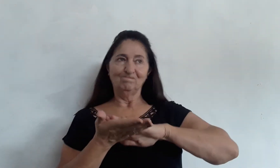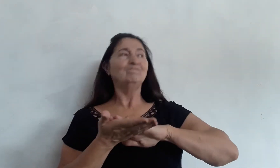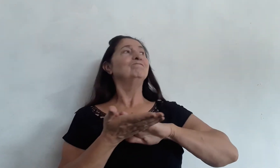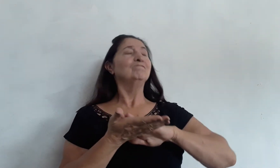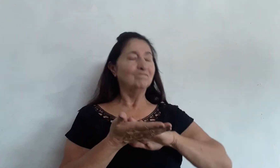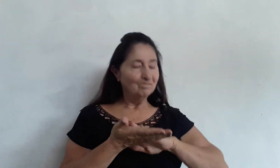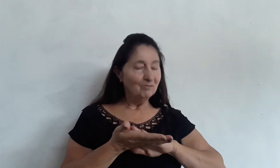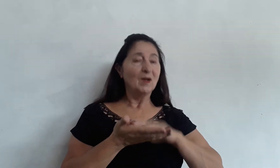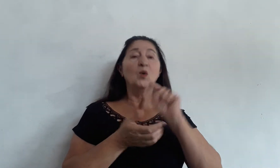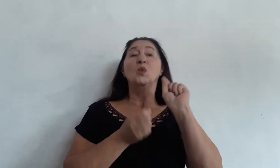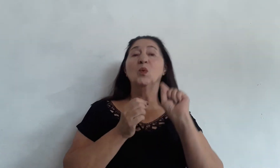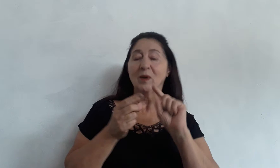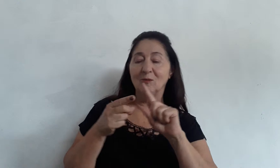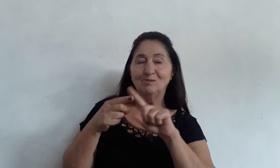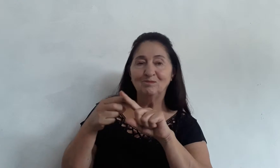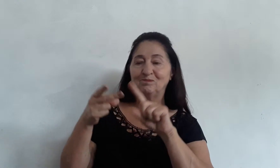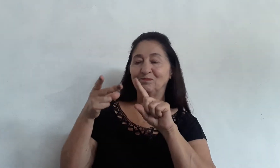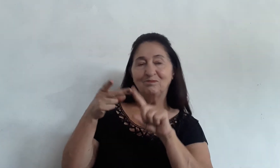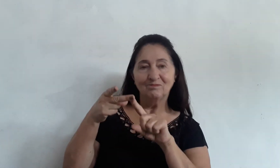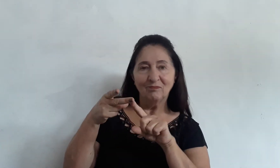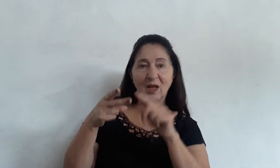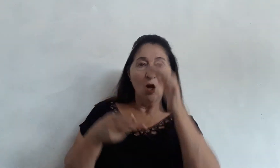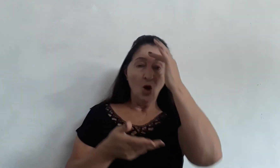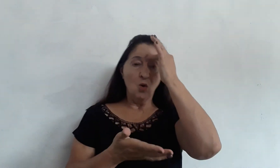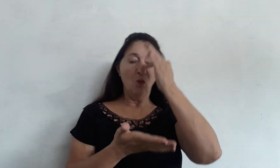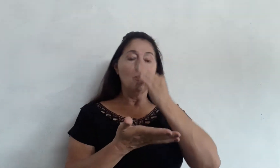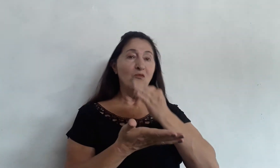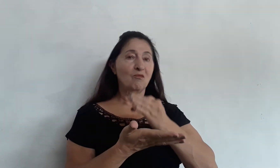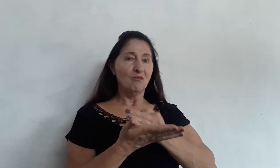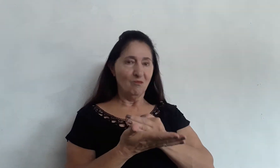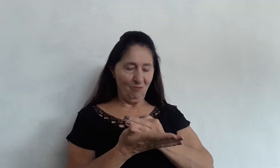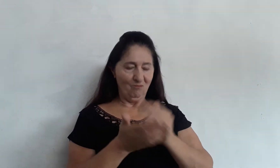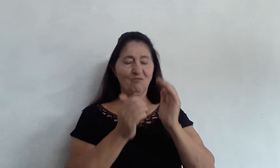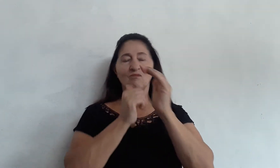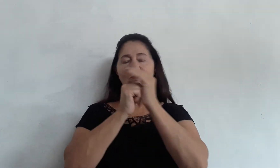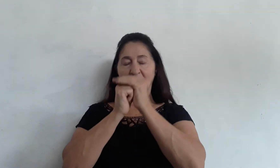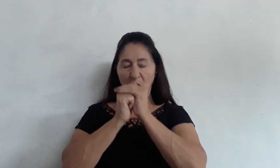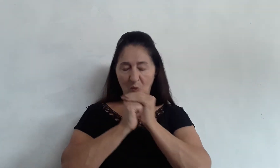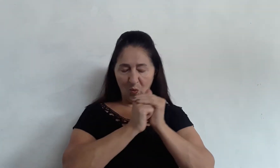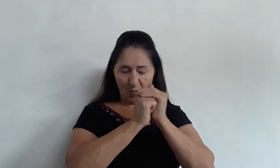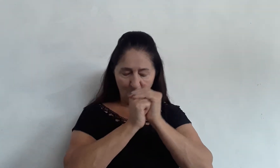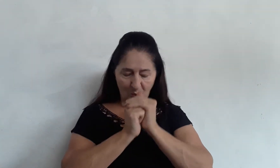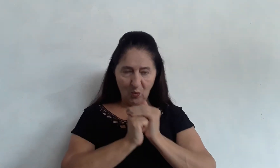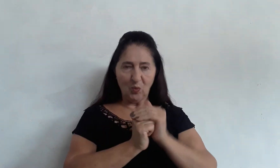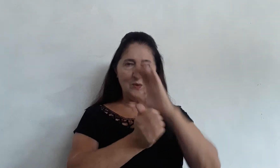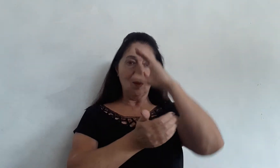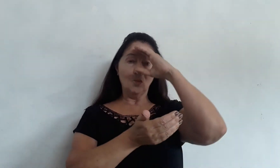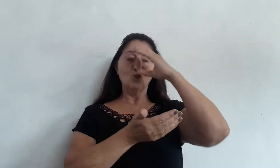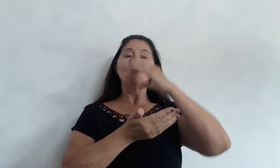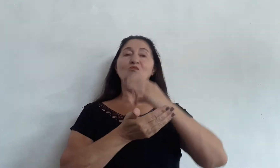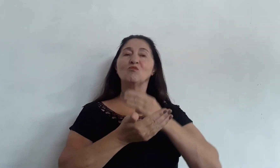oração. E a oração confiante, ela alcança qualquer coisa diante de